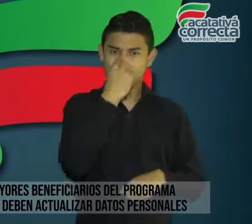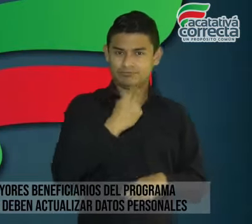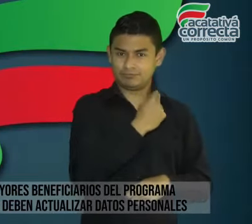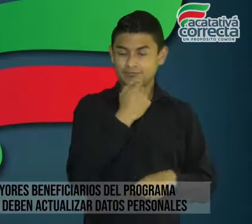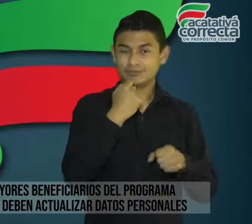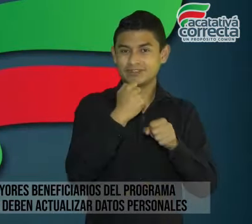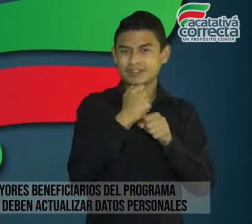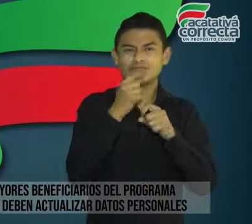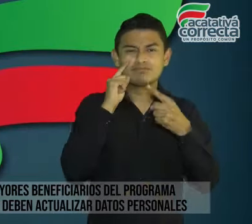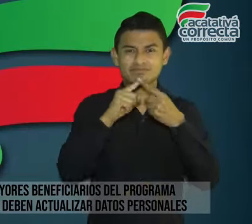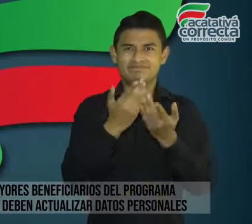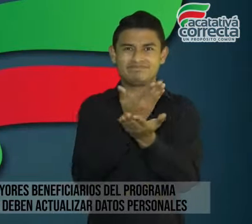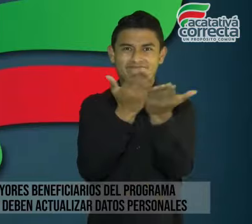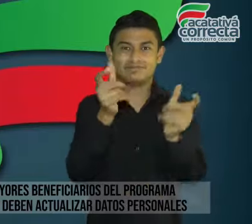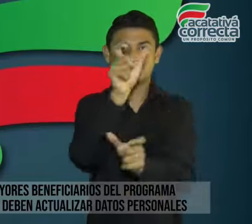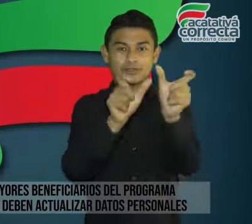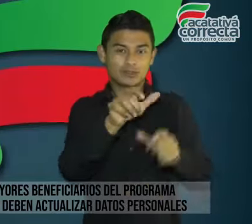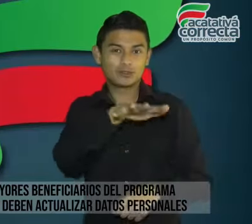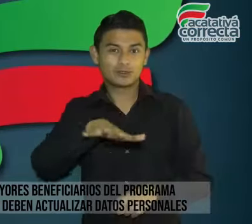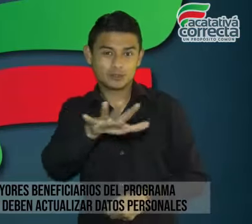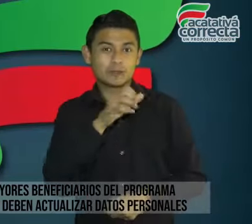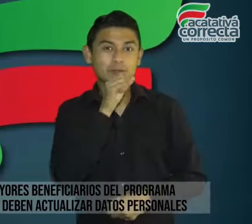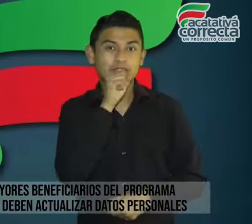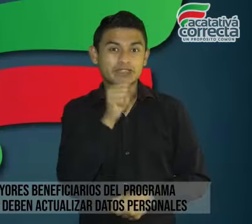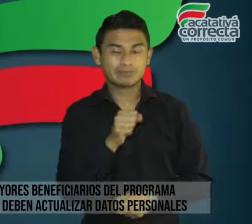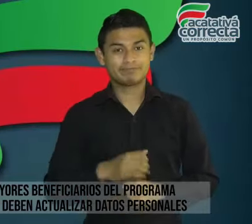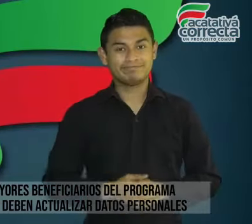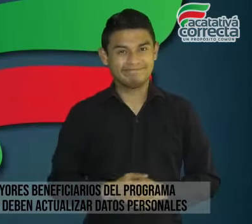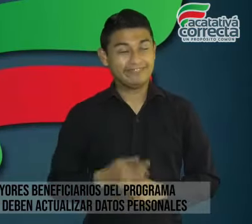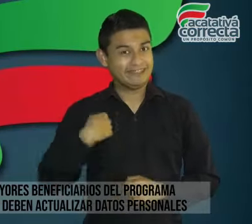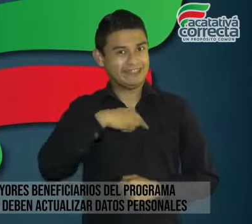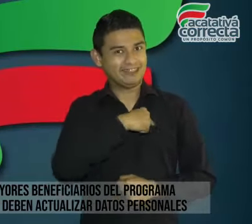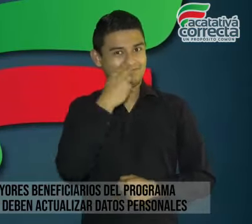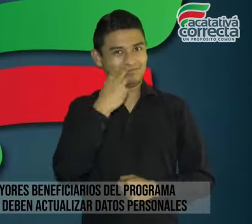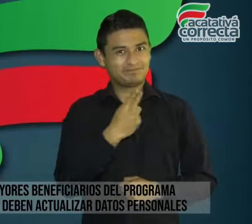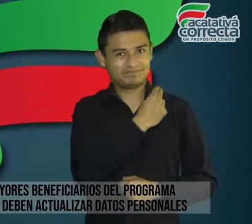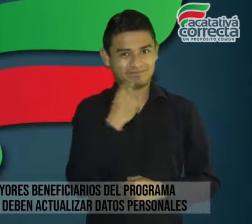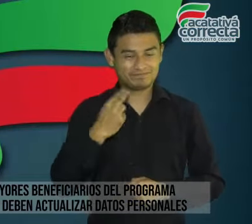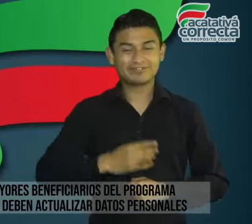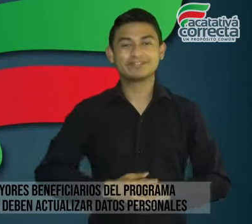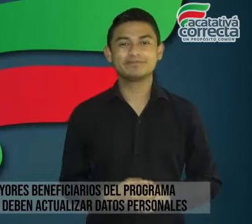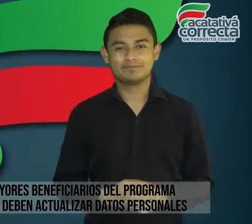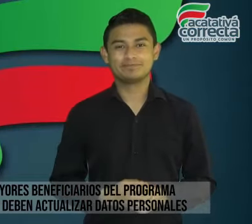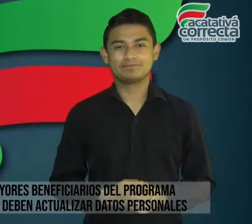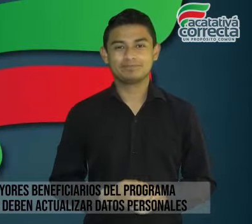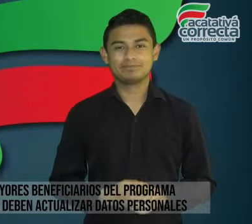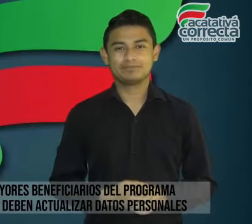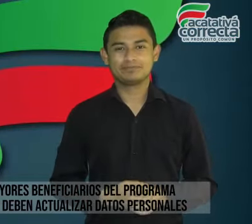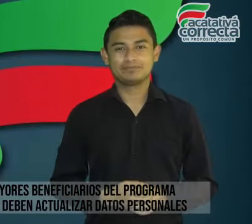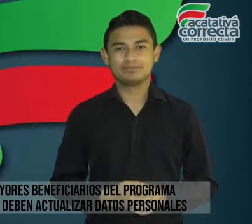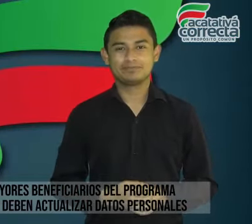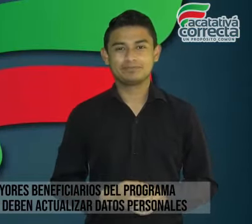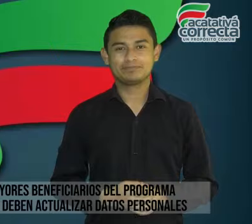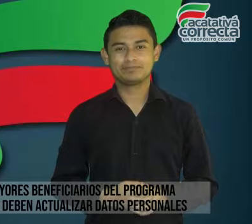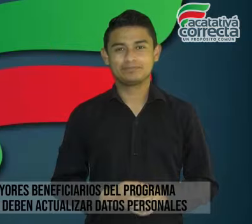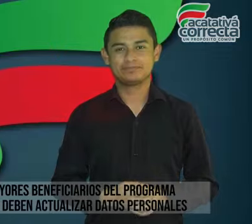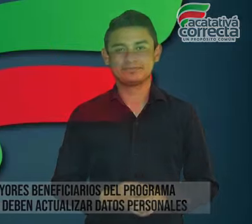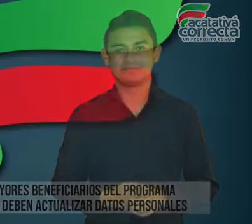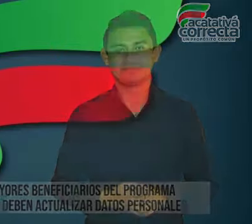a través de las líneas telefónicas. Atención presencial en la oficina no hay por el momento debido a la contingencia por la pandemia.